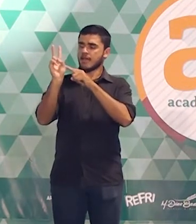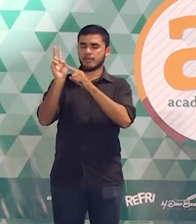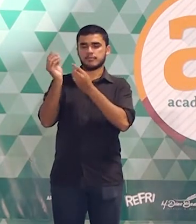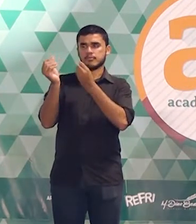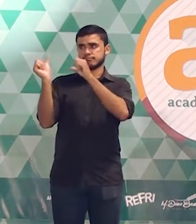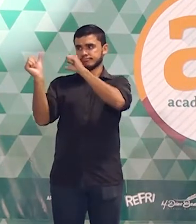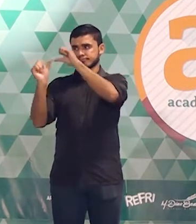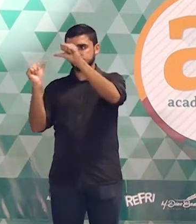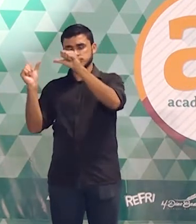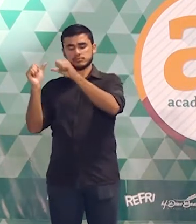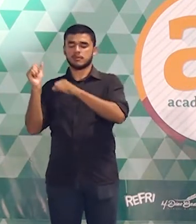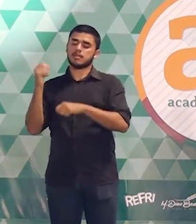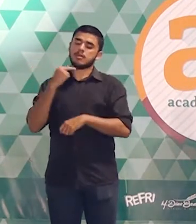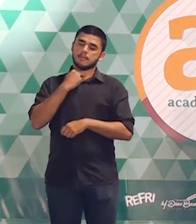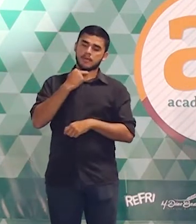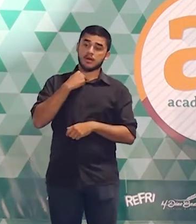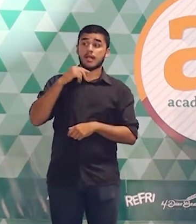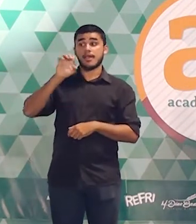naquela prescrição gramatical.